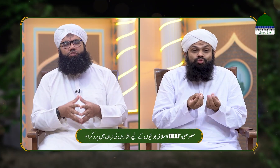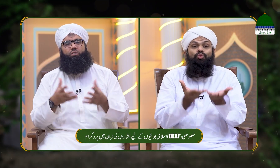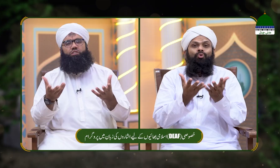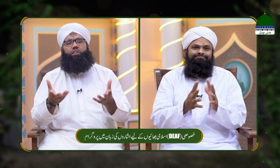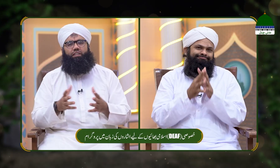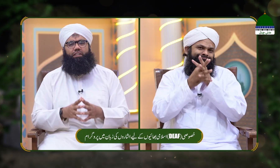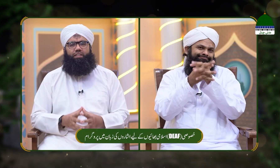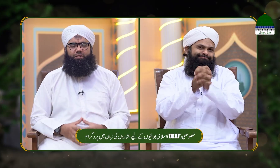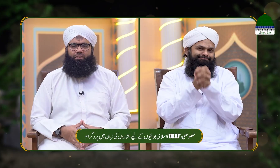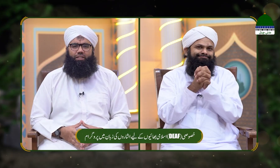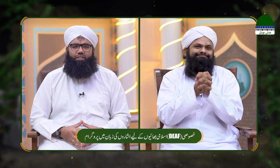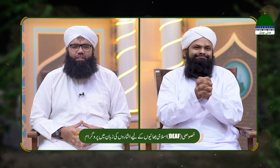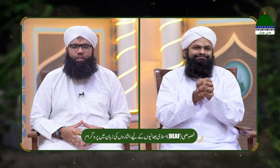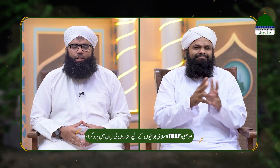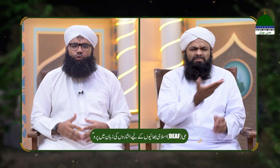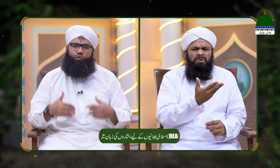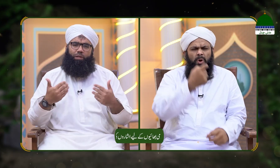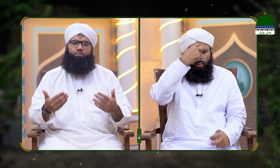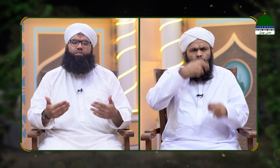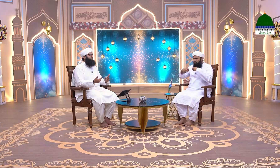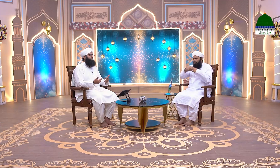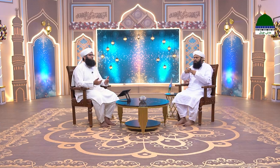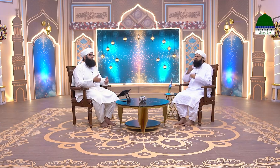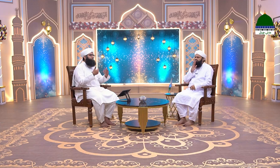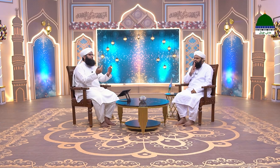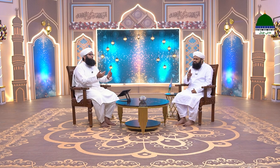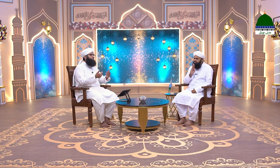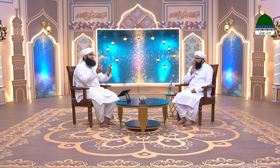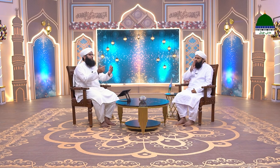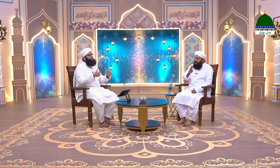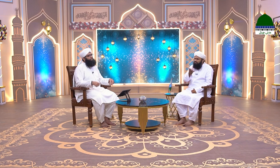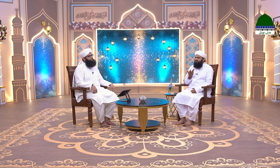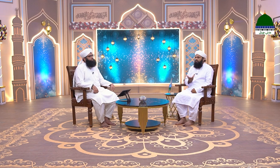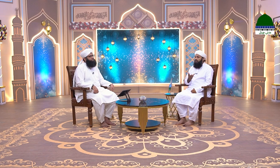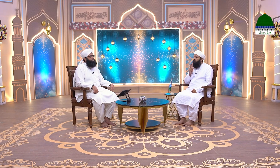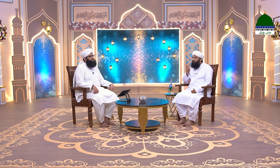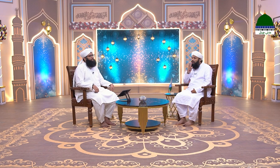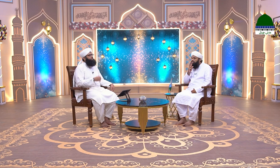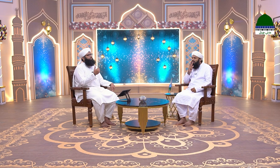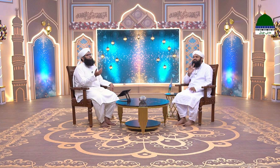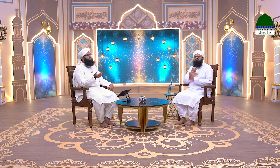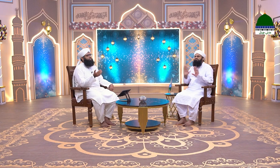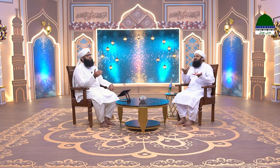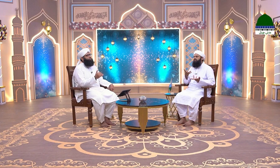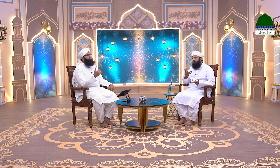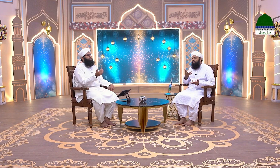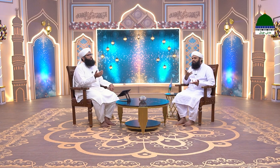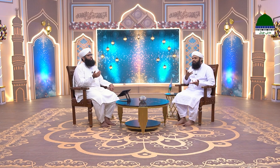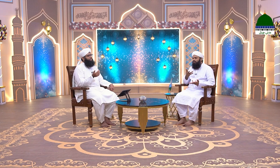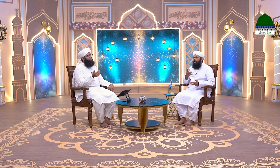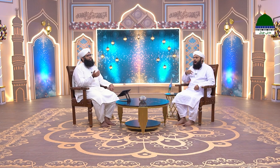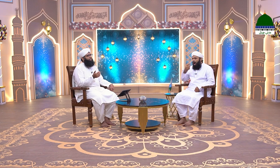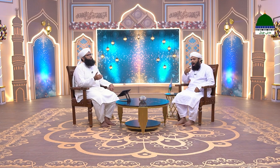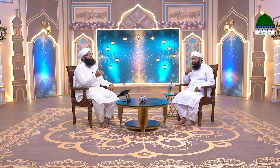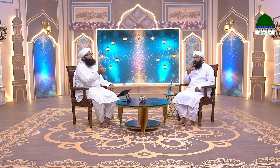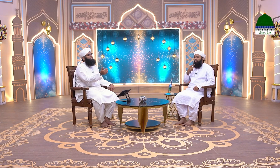سے ہم شکوے شکایتیں کرتے ہوئے نظر آتے ہیں، تو اس میں بس اوقات ہماری گفتگو کا بڑا عمل دخل ہوتا ہے۔ اب ایک طبع کے ساتھ تو تڑاک کے